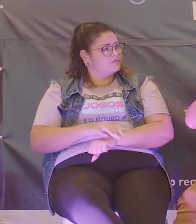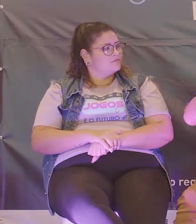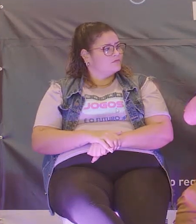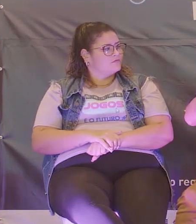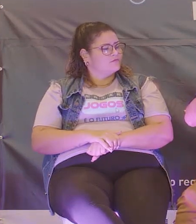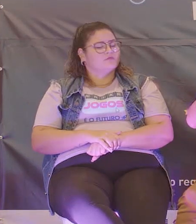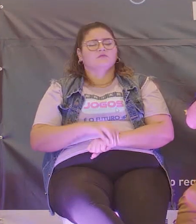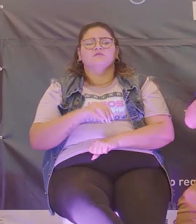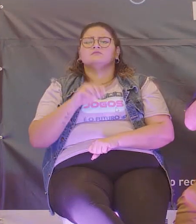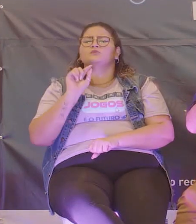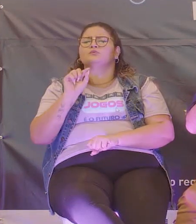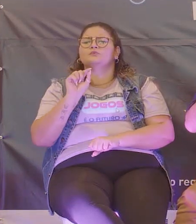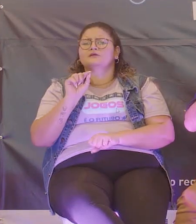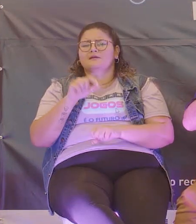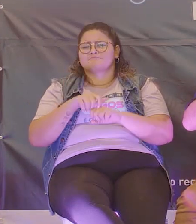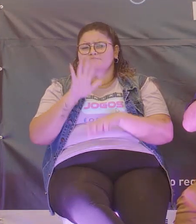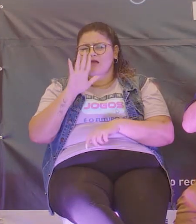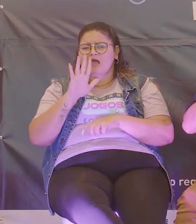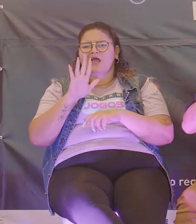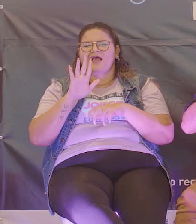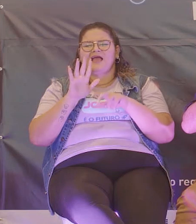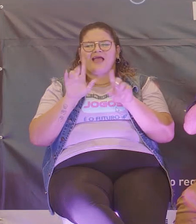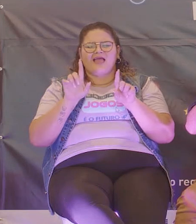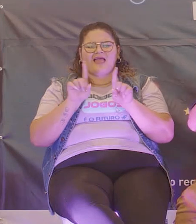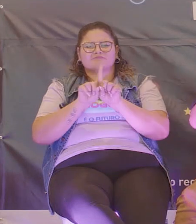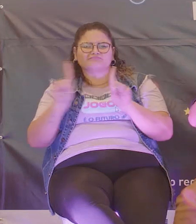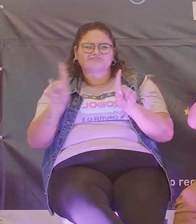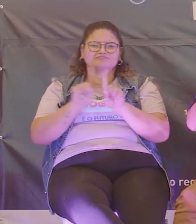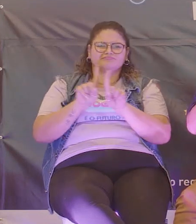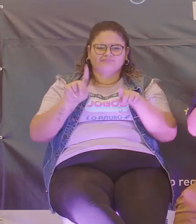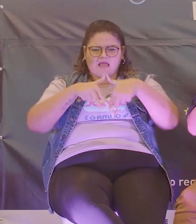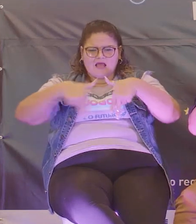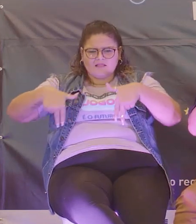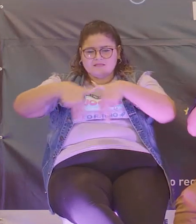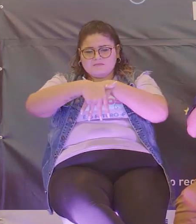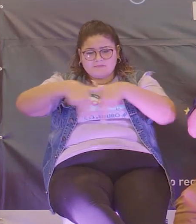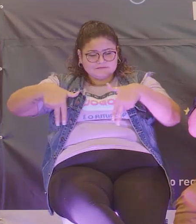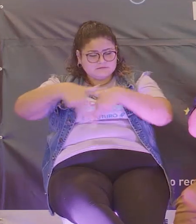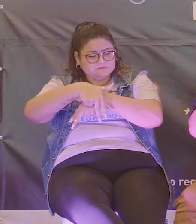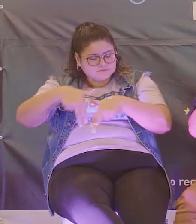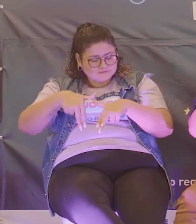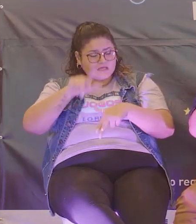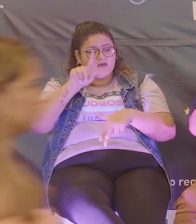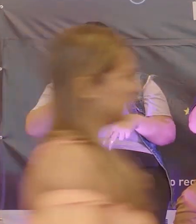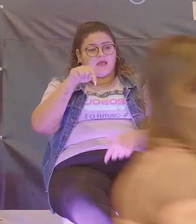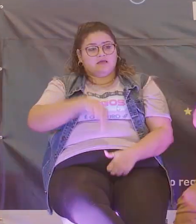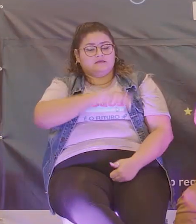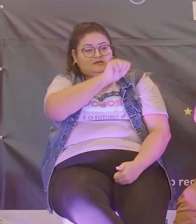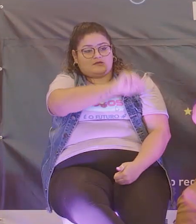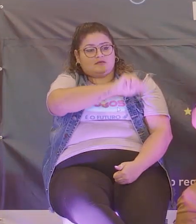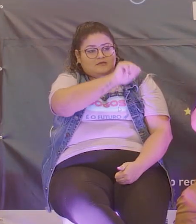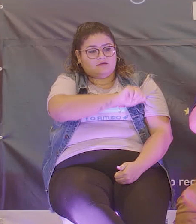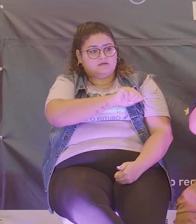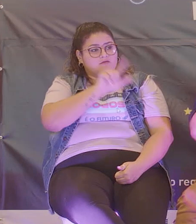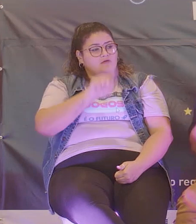não conhece, é a maior animação da América Latina. Ela é feita por um estúdio aqui do Rio de Janeiro, que é o Copa Studios, e é